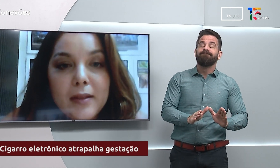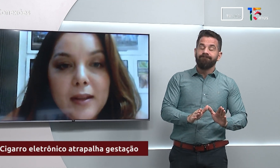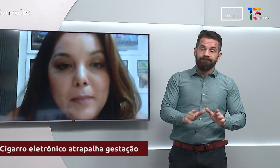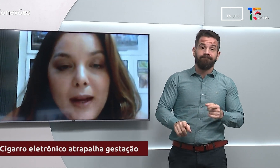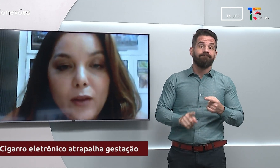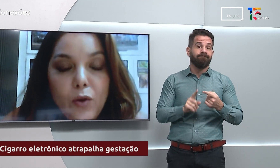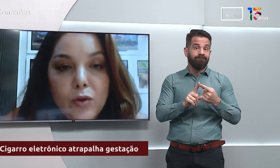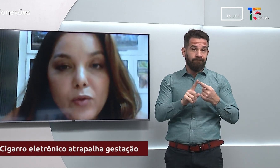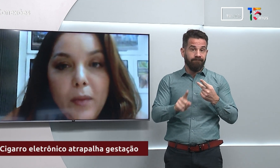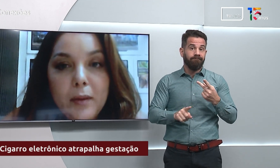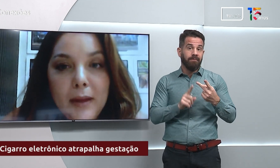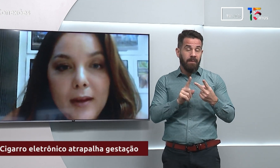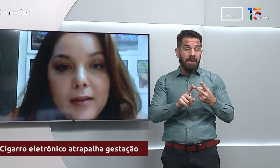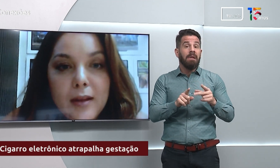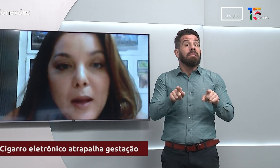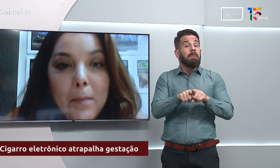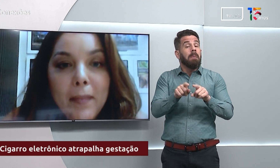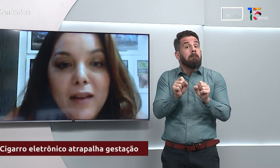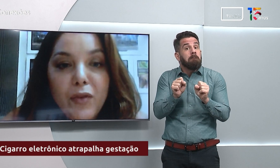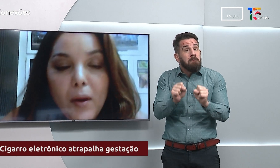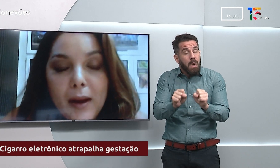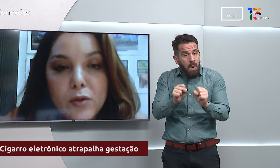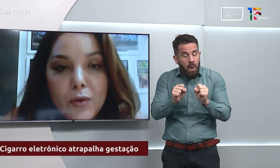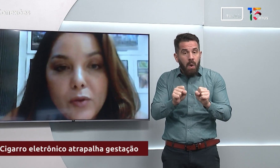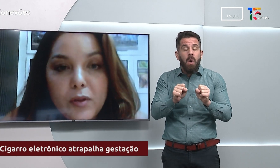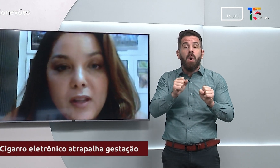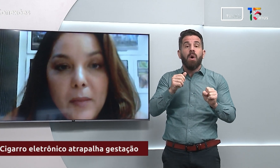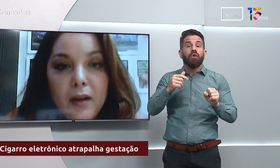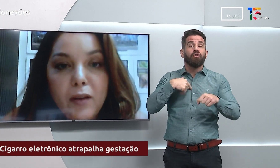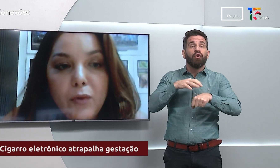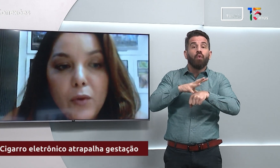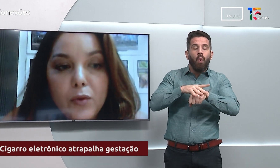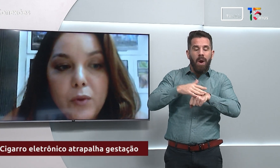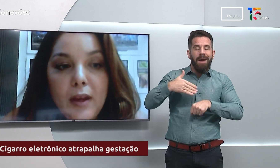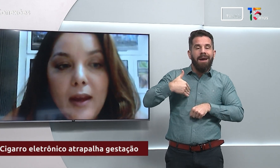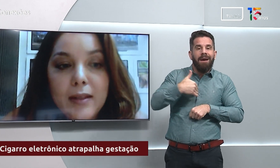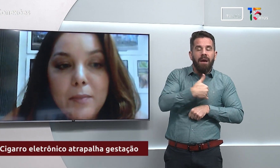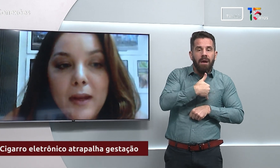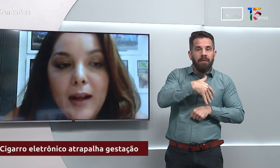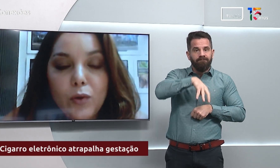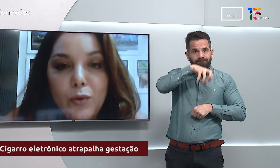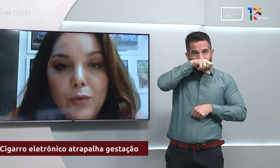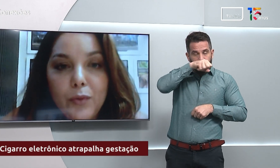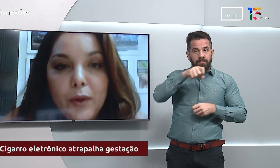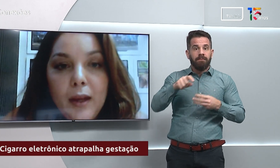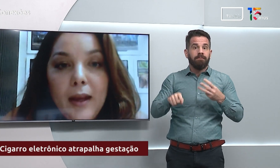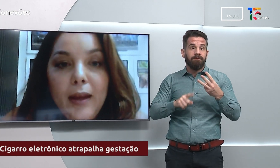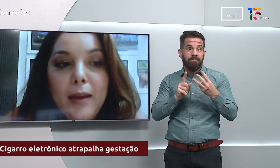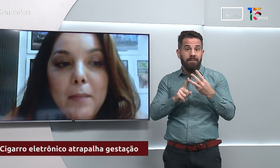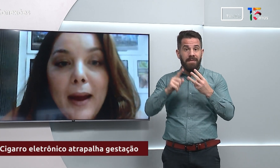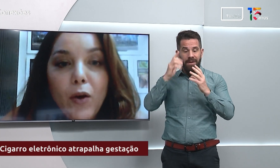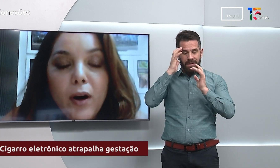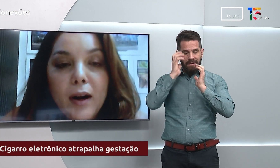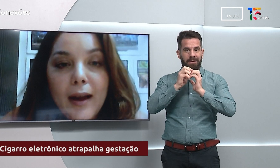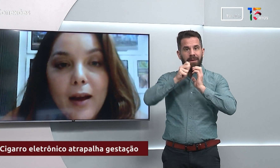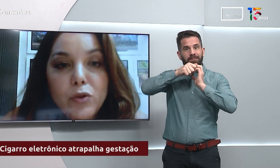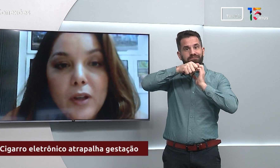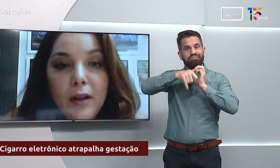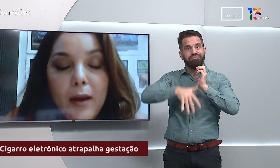esse estudo que essas gestantes que consumiram pelo menos 3 meses de cigarro eletrônico